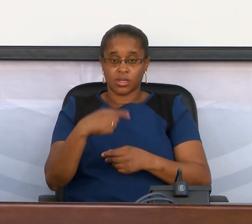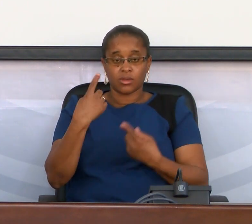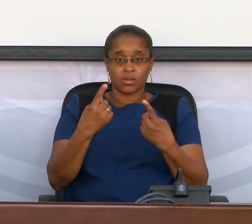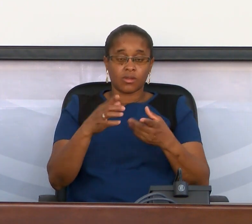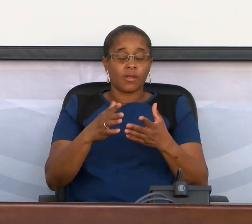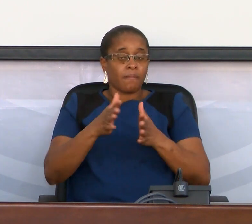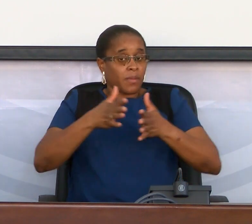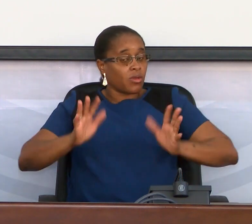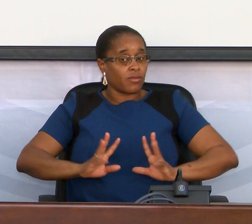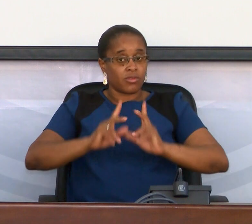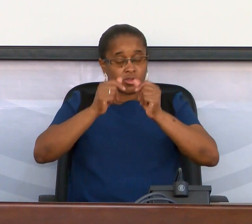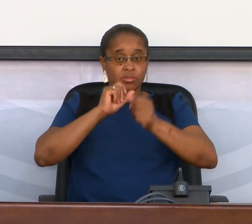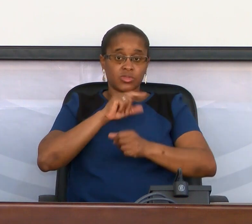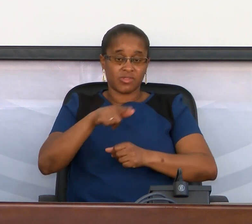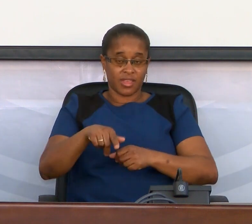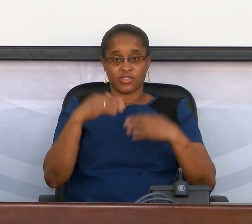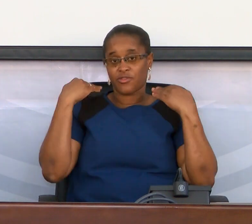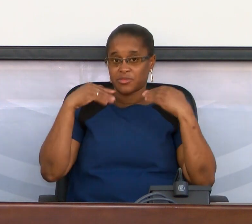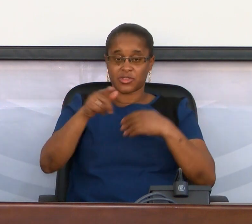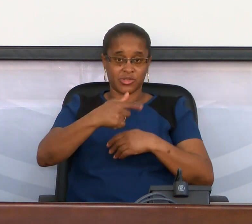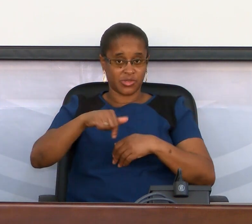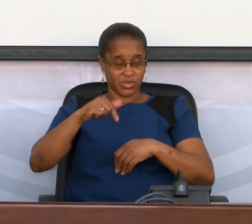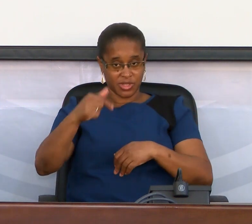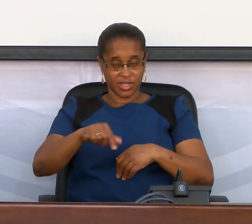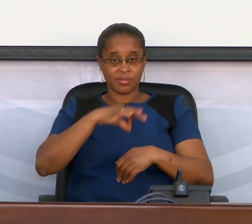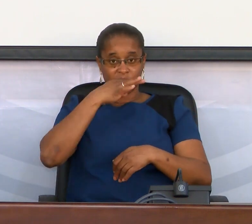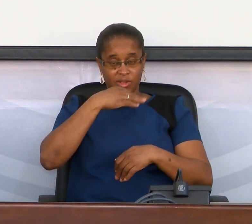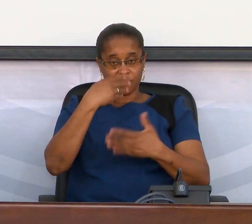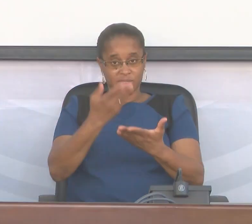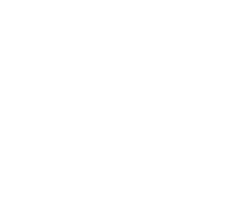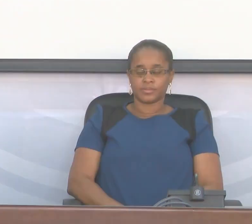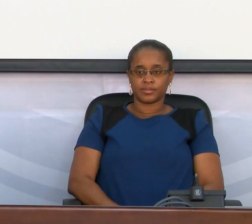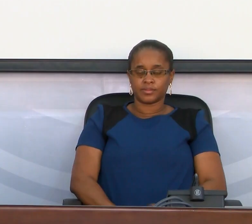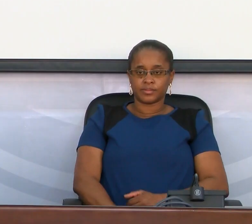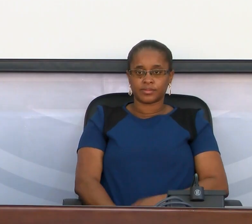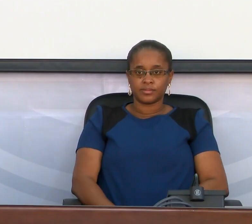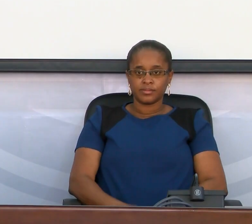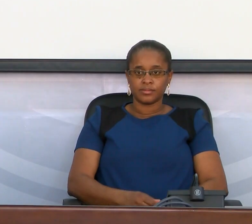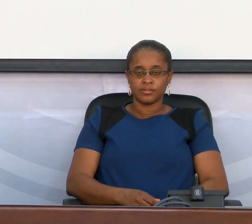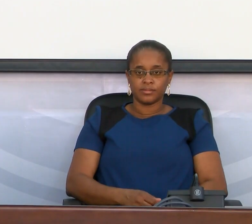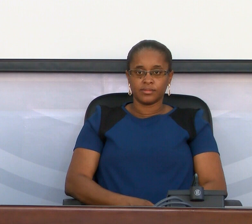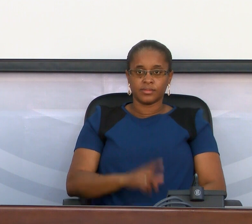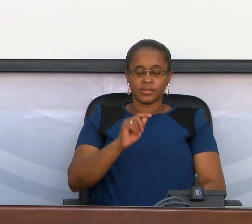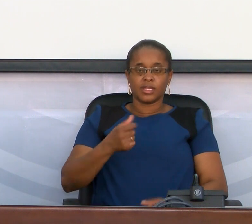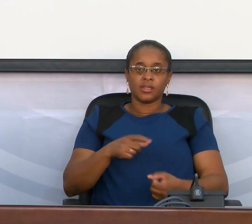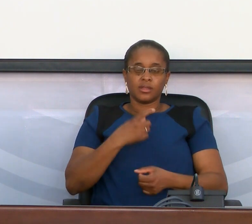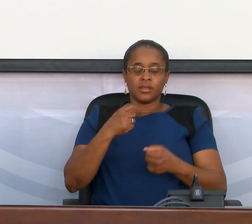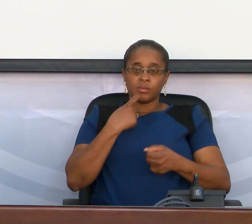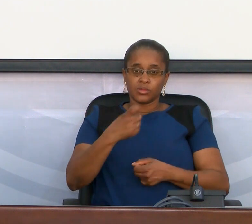melhor evolução possível. Eram essas as informações que nós tínhamos para apresentar hoje. Edneia Barros, Record